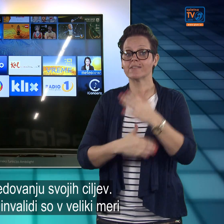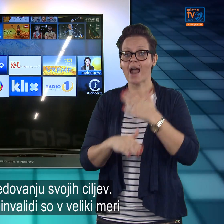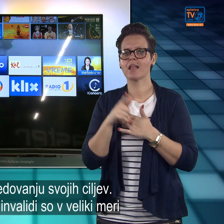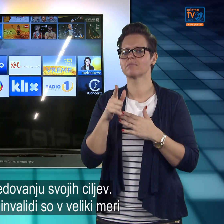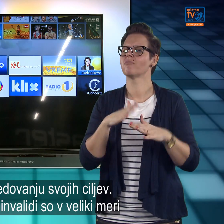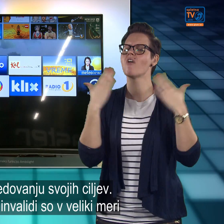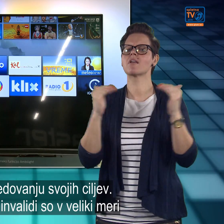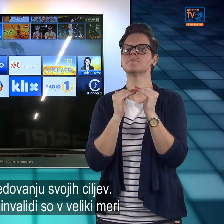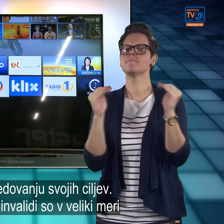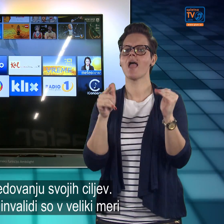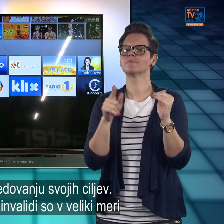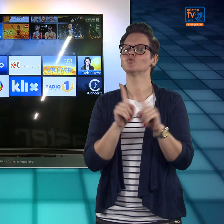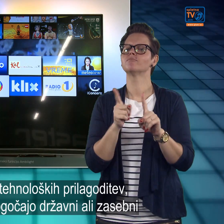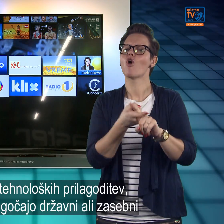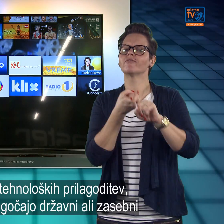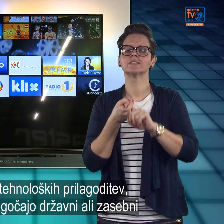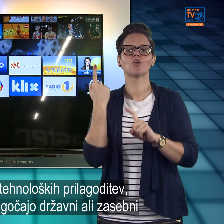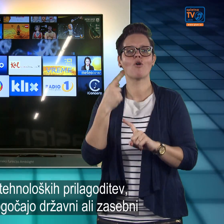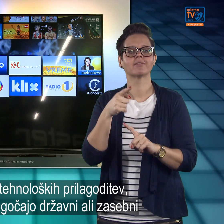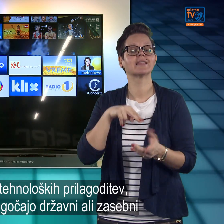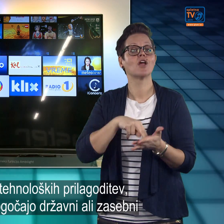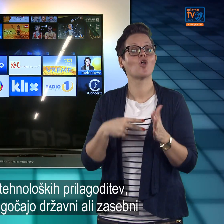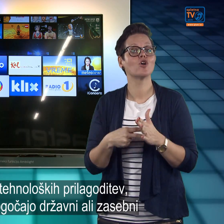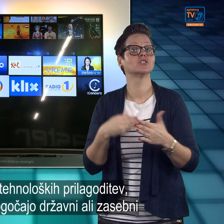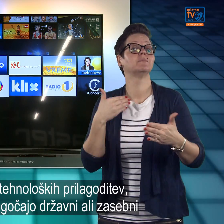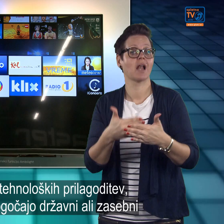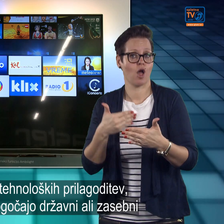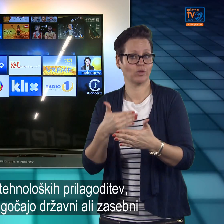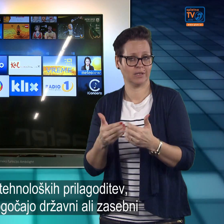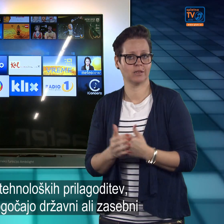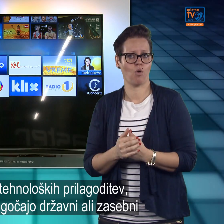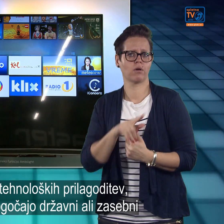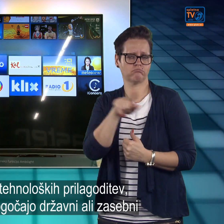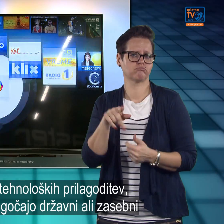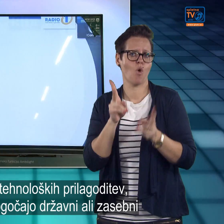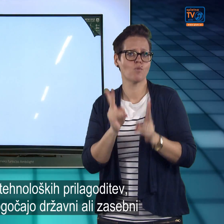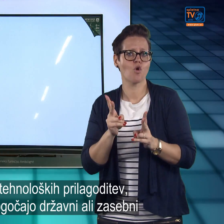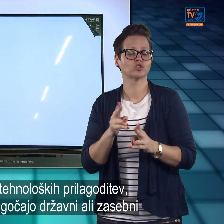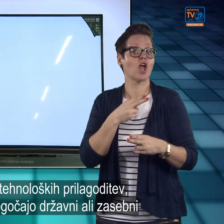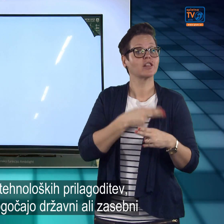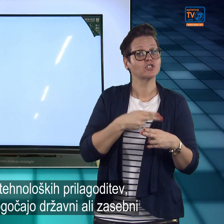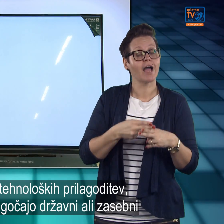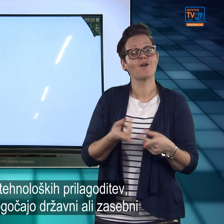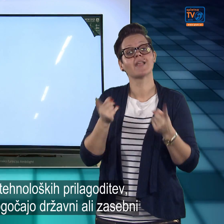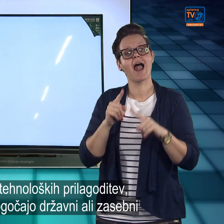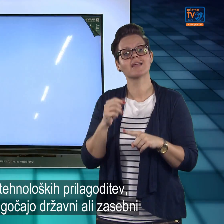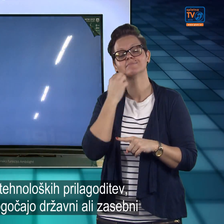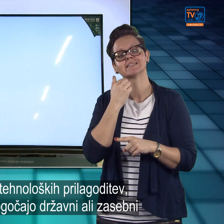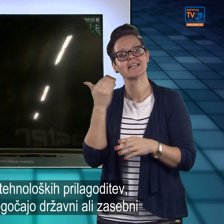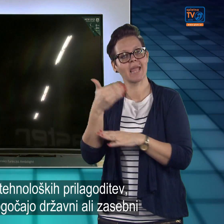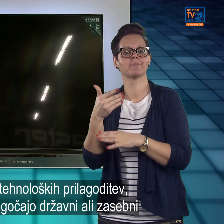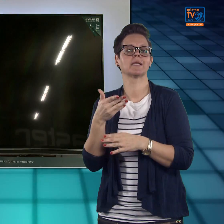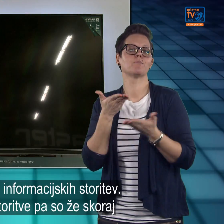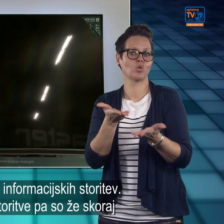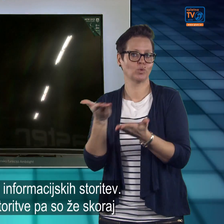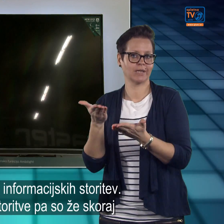Senzorni invalidi so v veliki meri odvisni od tehnoloških prilagoditev, ki jim jih omogočajo državni ali zasebni